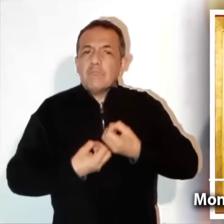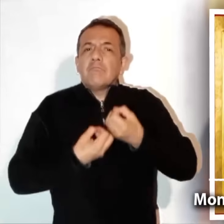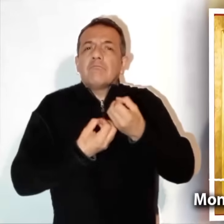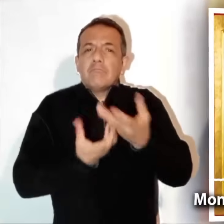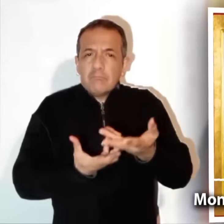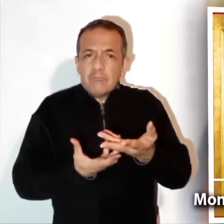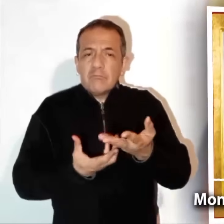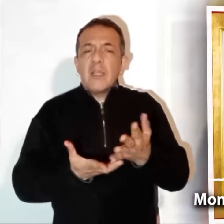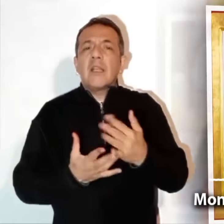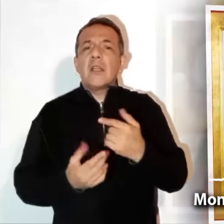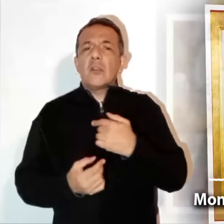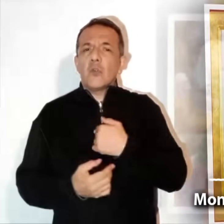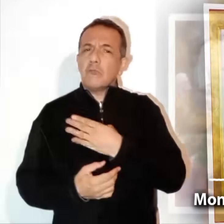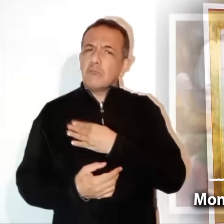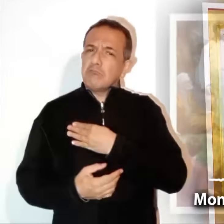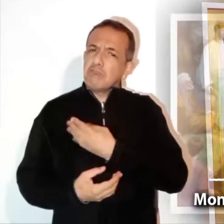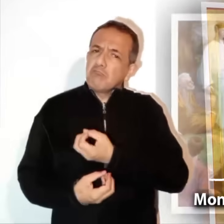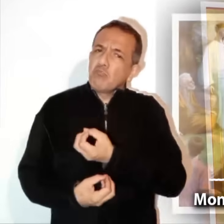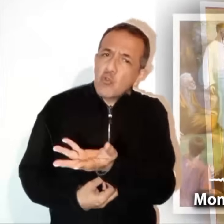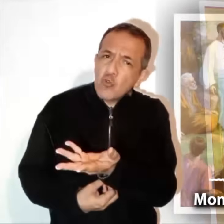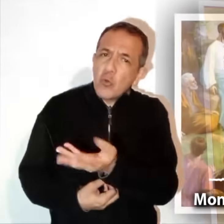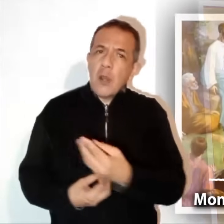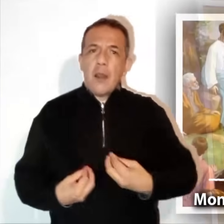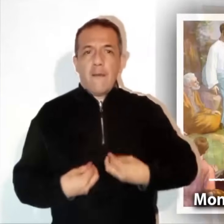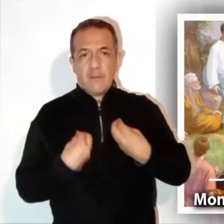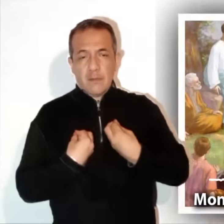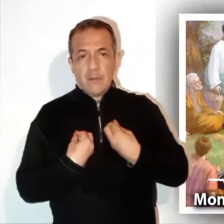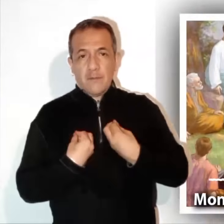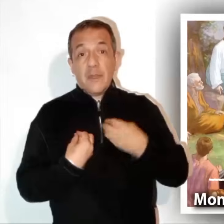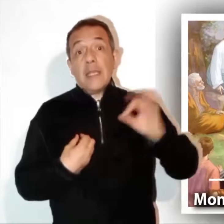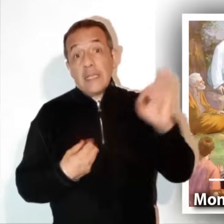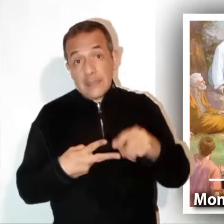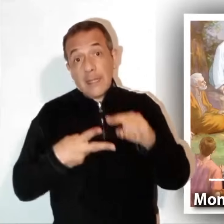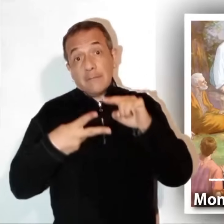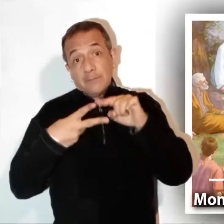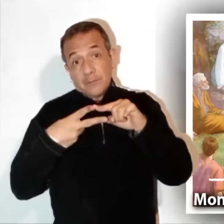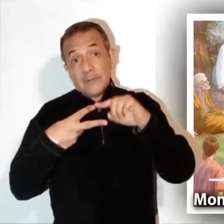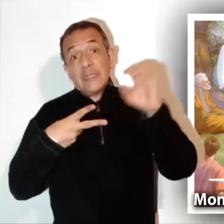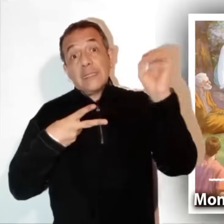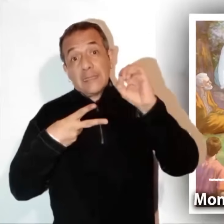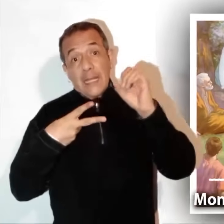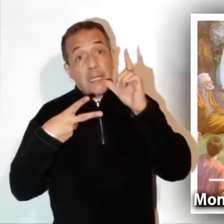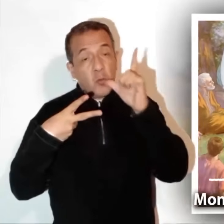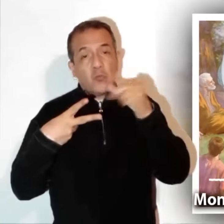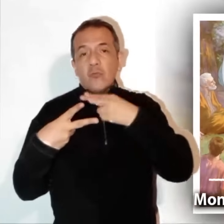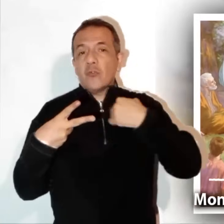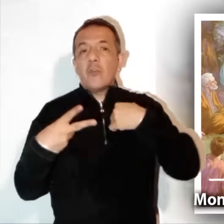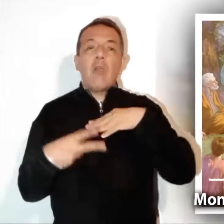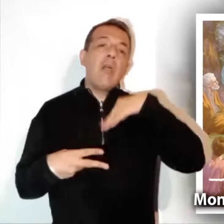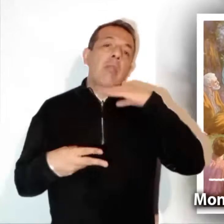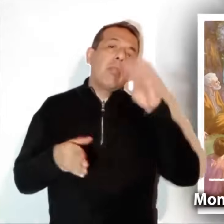Quizás a los dos signos les hemos perdido un poco de su importancia en nuestro mundo, tan lleno de tantas